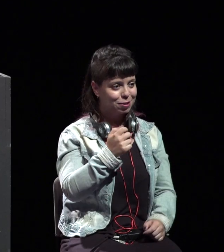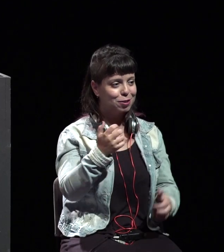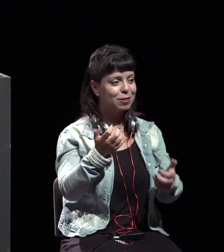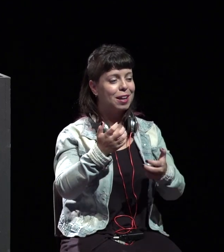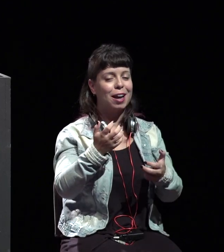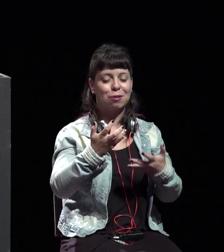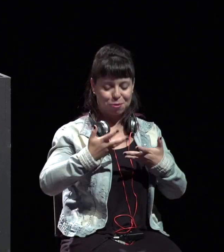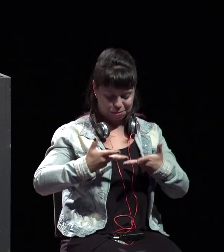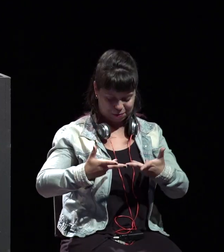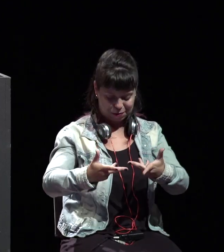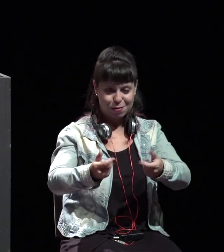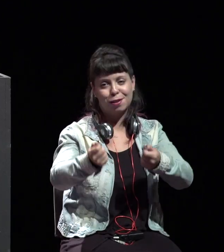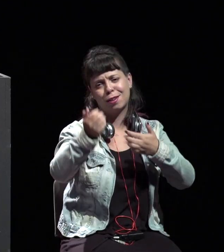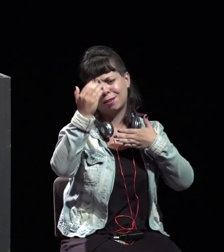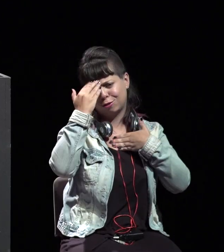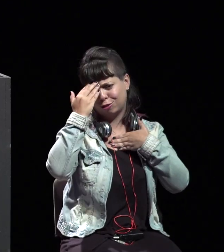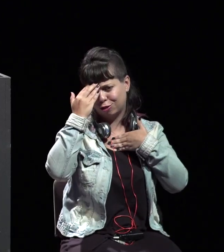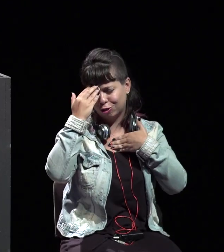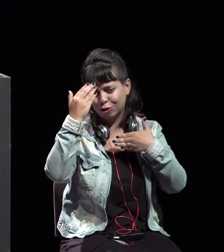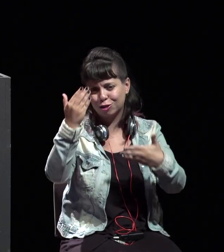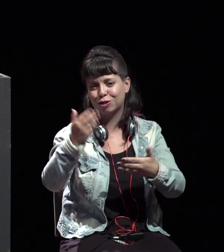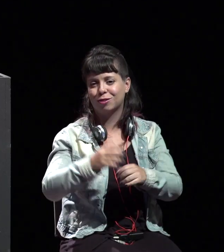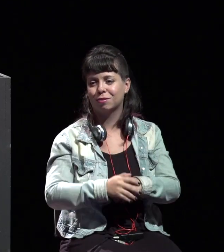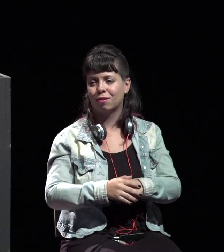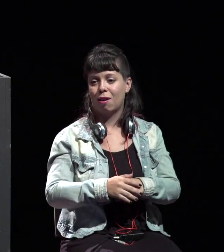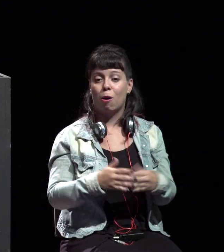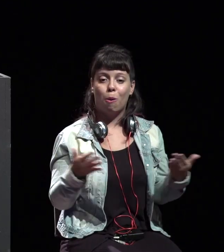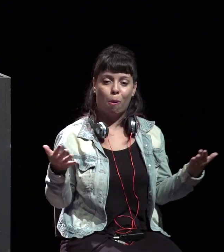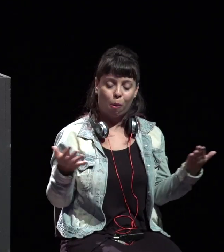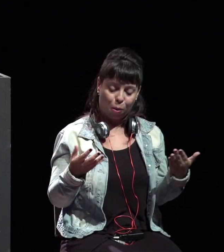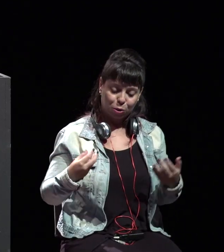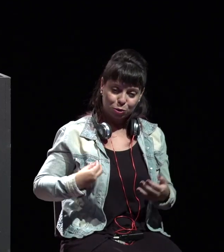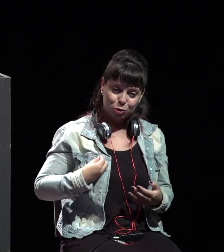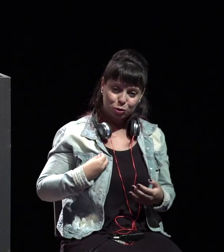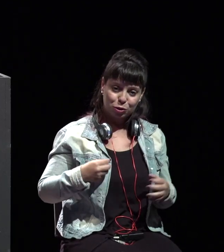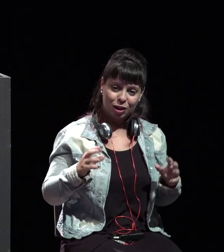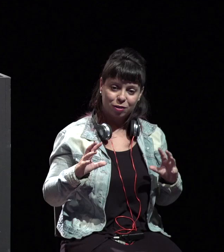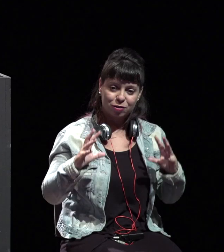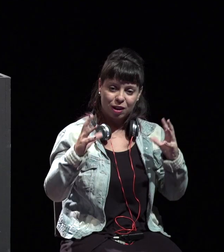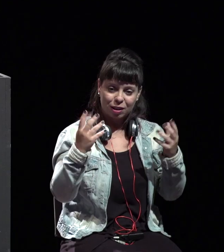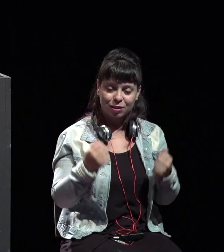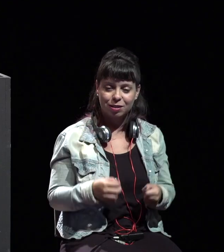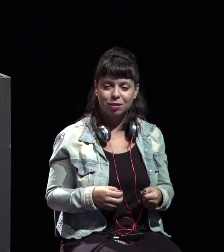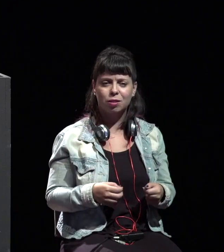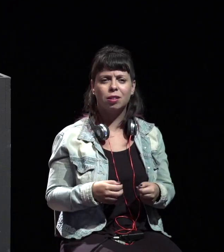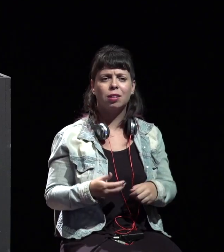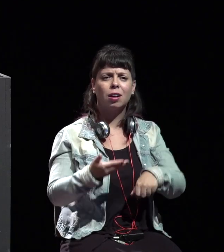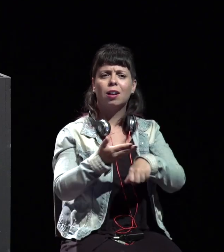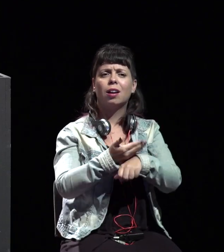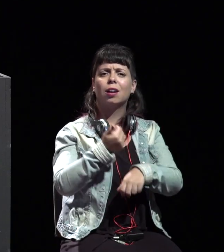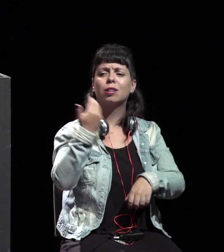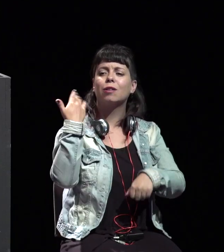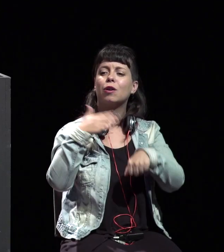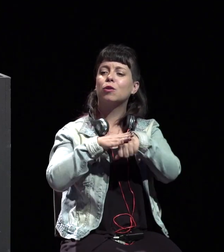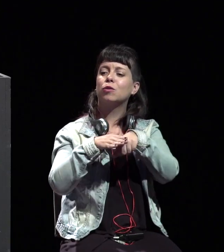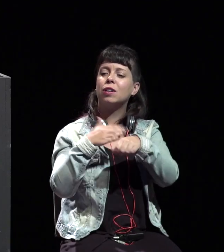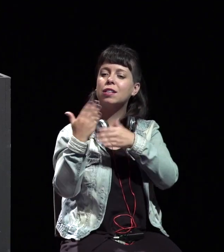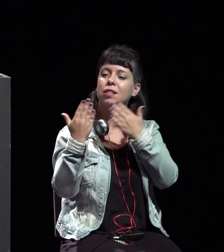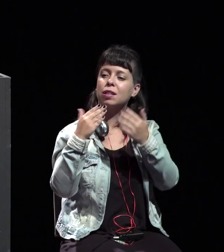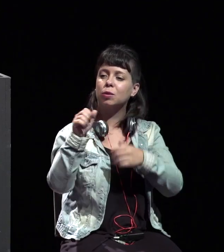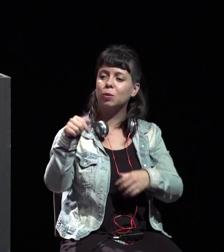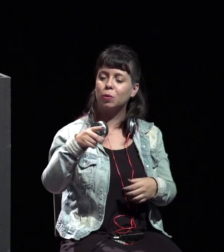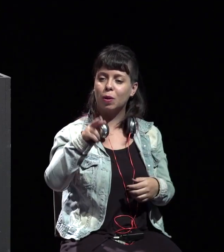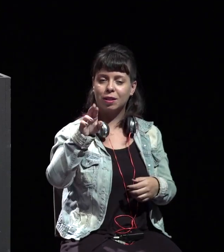o convite para participar desse evento. Eu conversava ainda há pouco com o André, parece meio